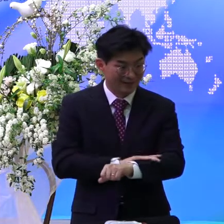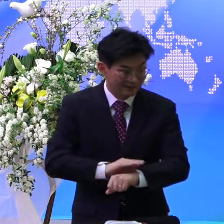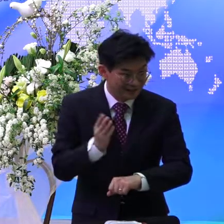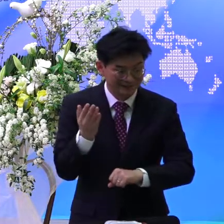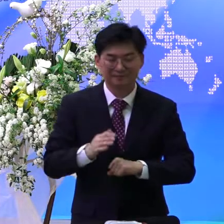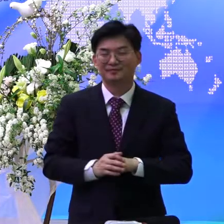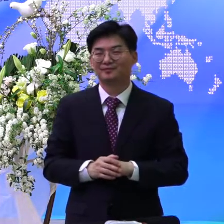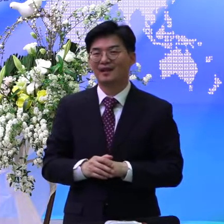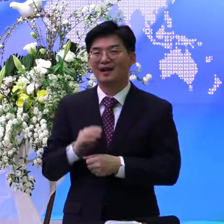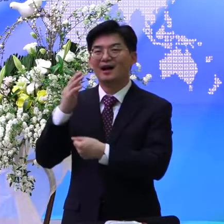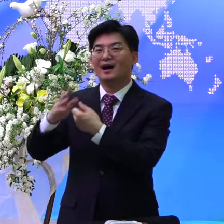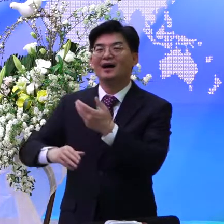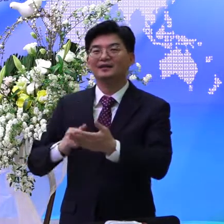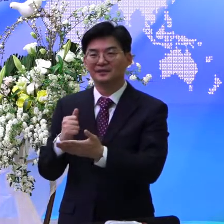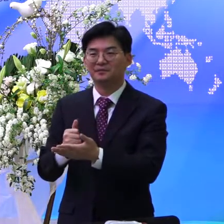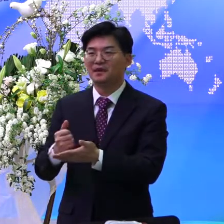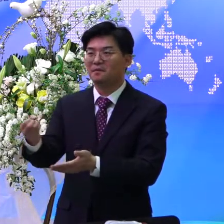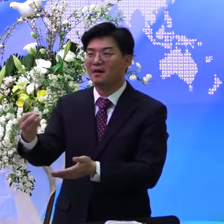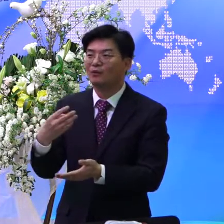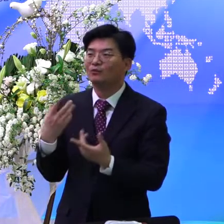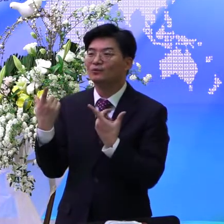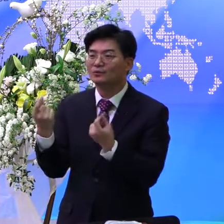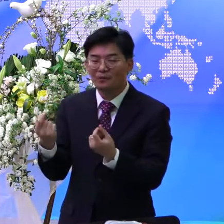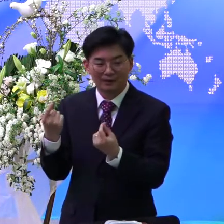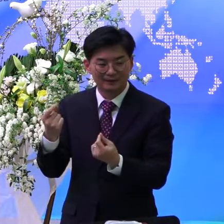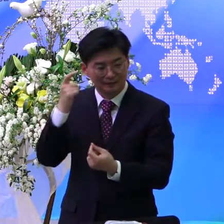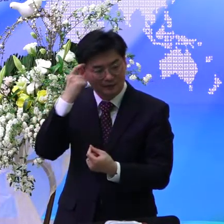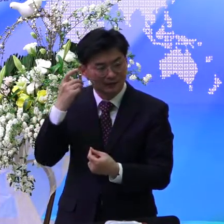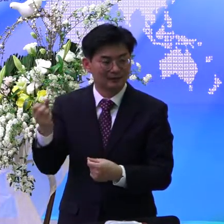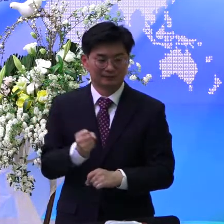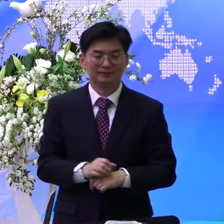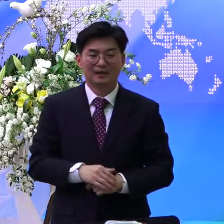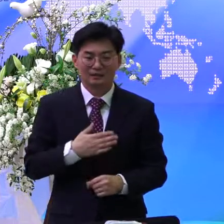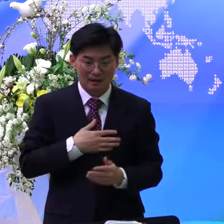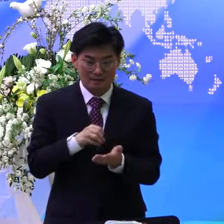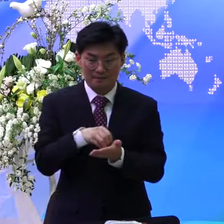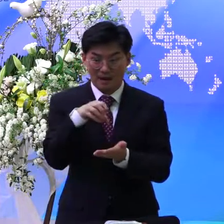감정에서. 그리고 그는 나는 그냥 대표입니다.